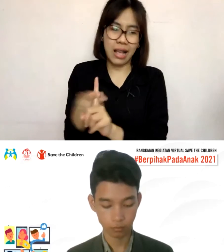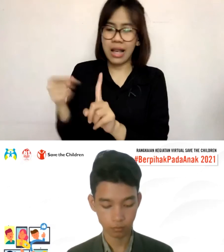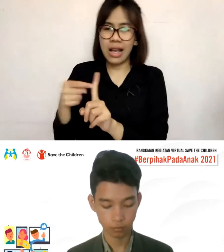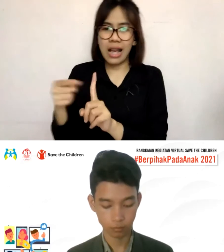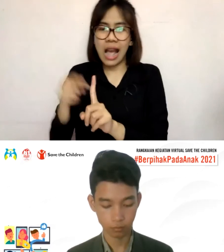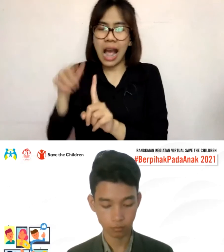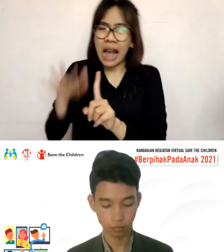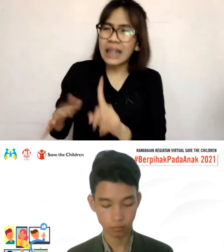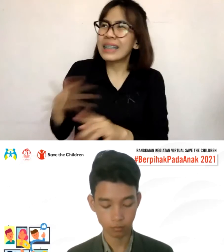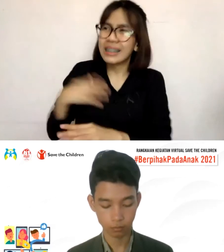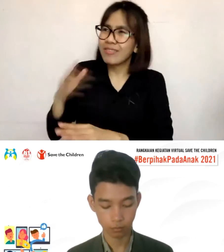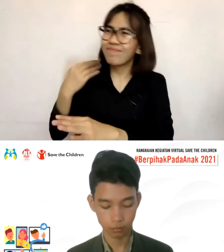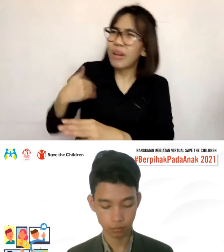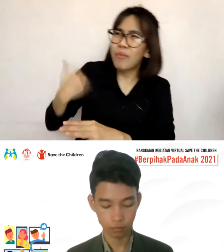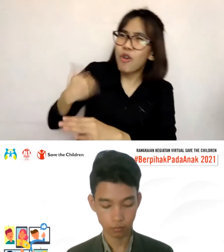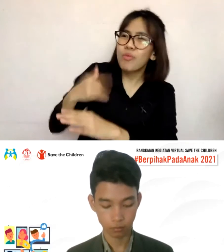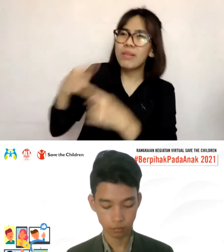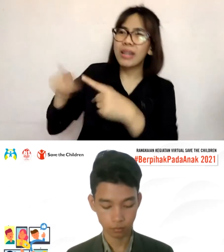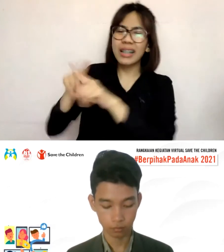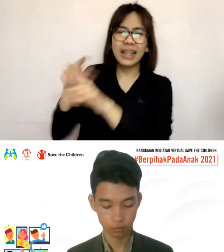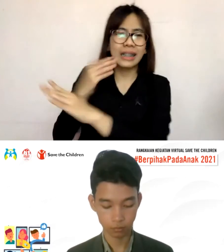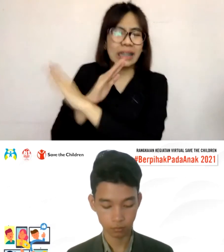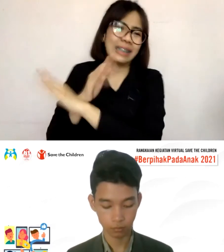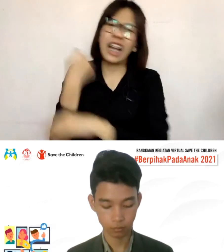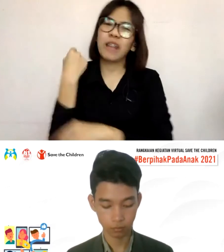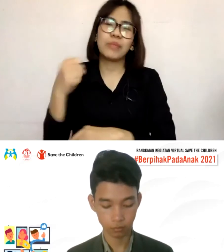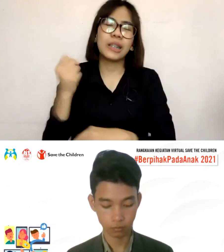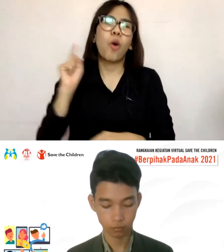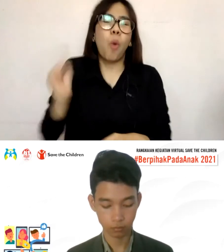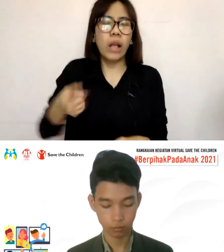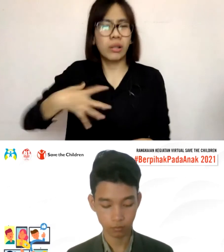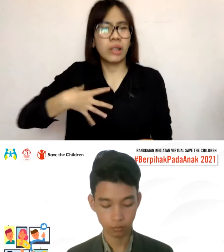memiliki opsi lain selain mengikuti atau